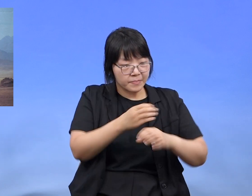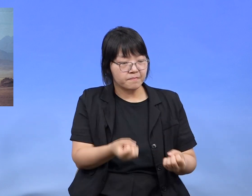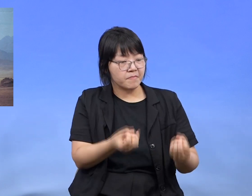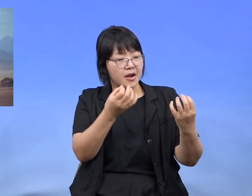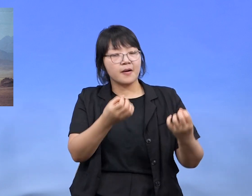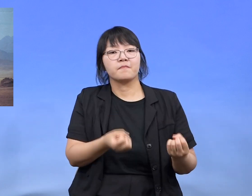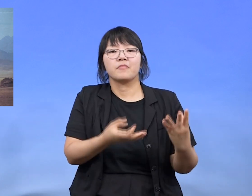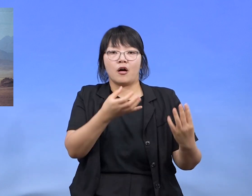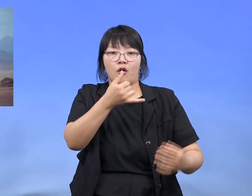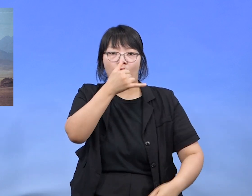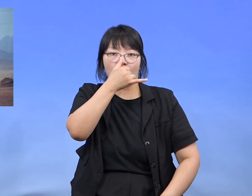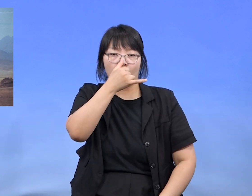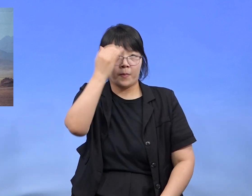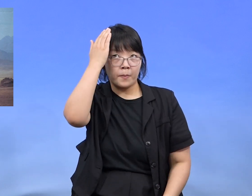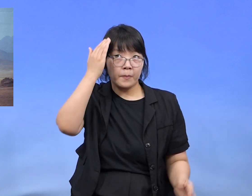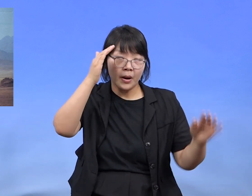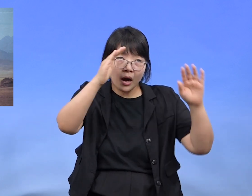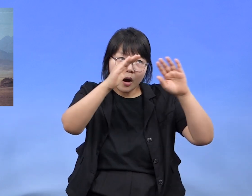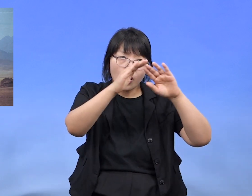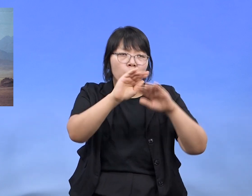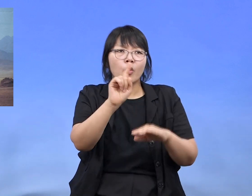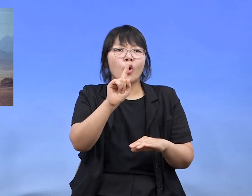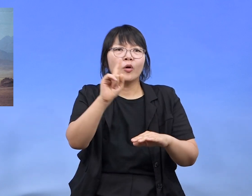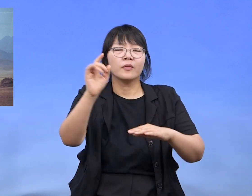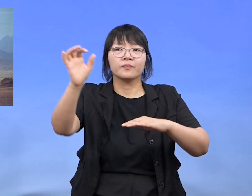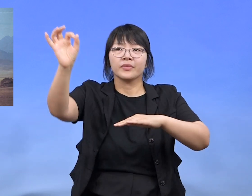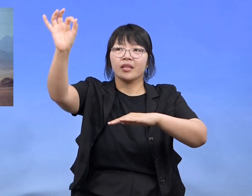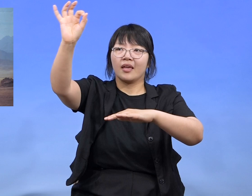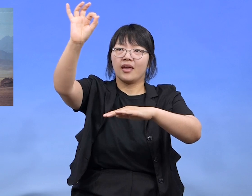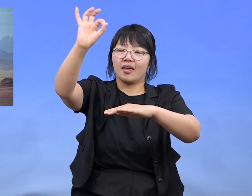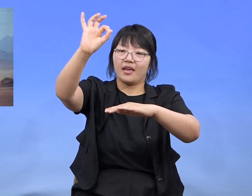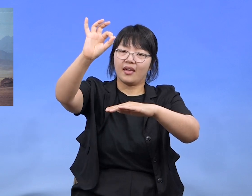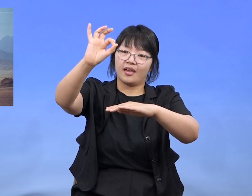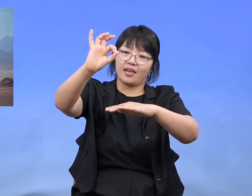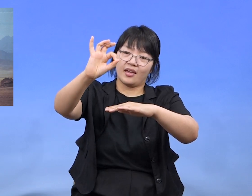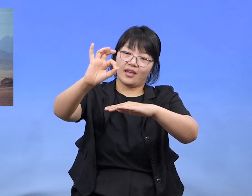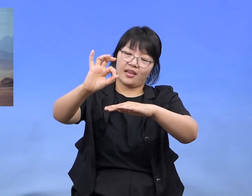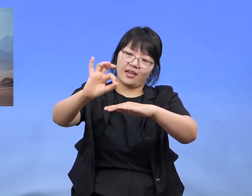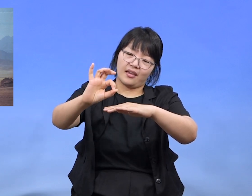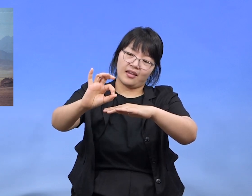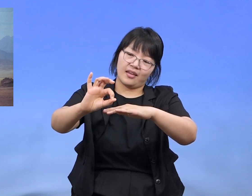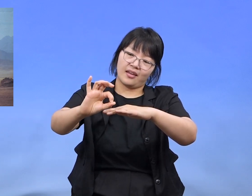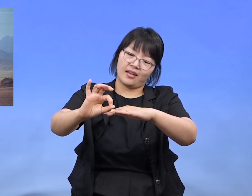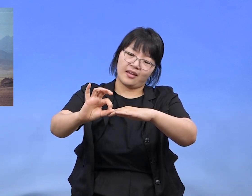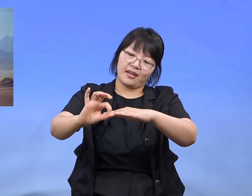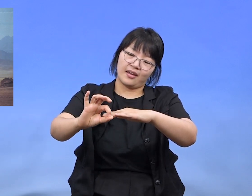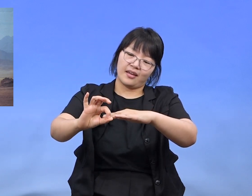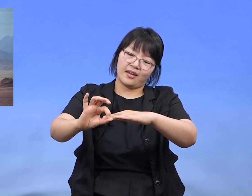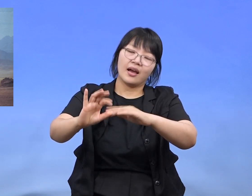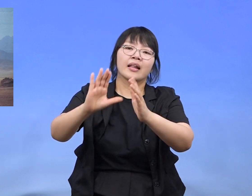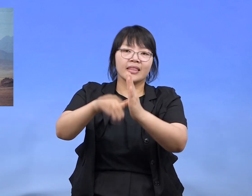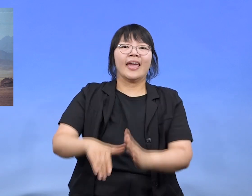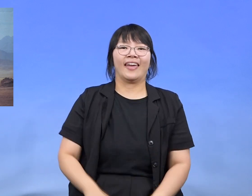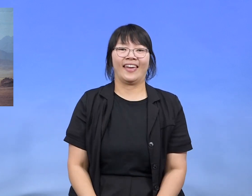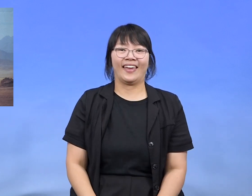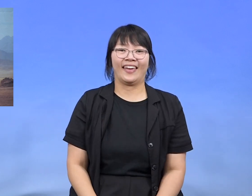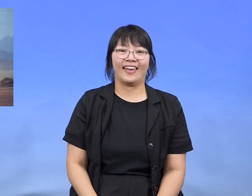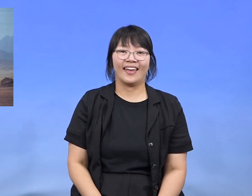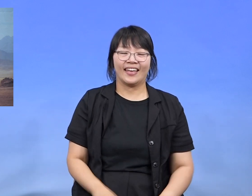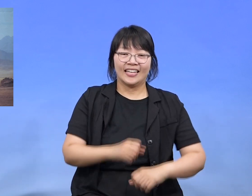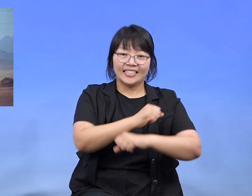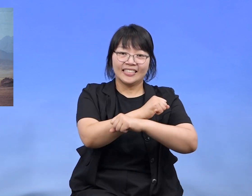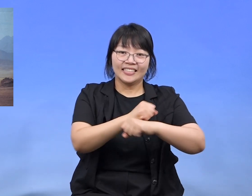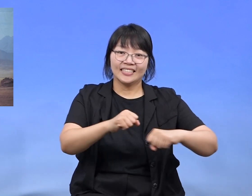자, 해가 지게 되면, 이제 석양이 떨어지게 되면, 자, 여인의 뜰